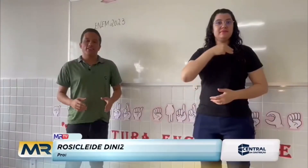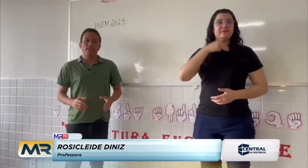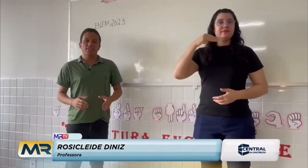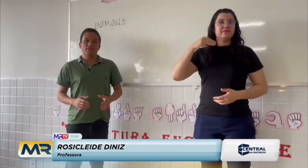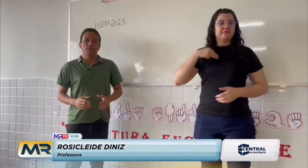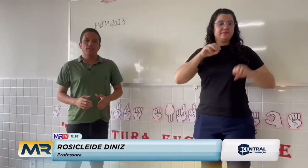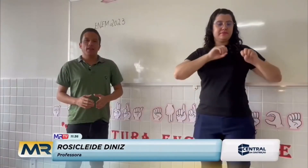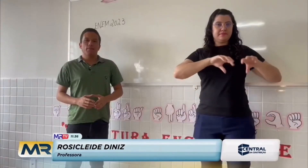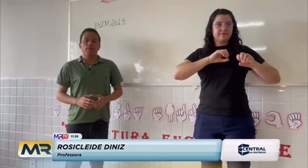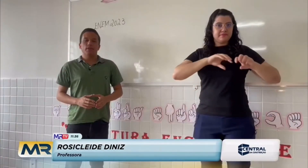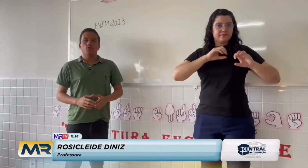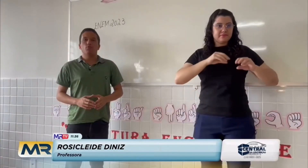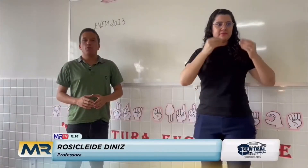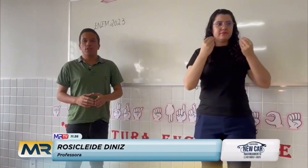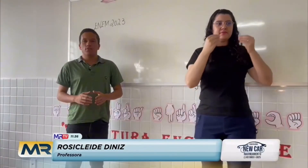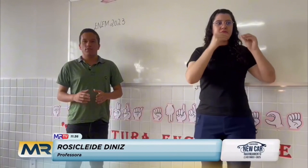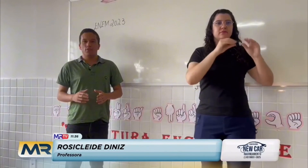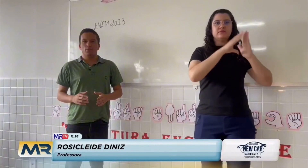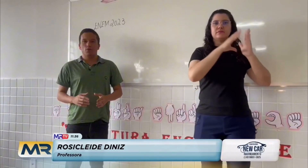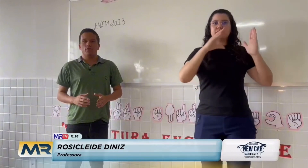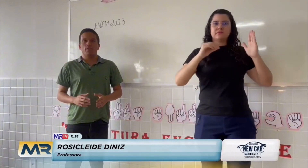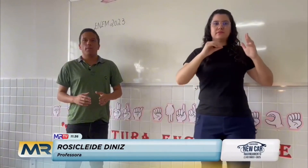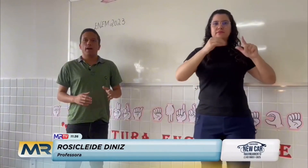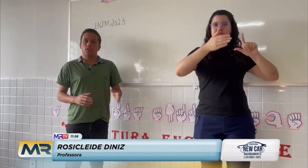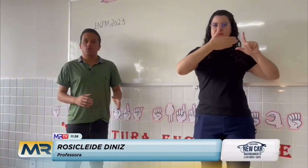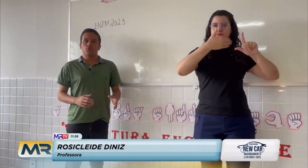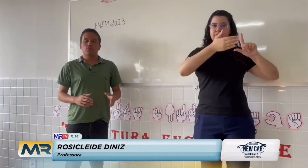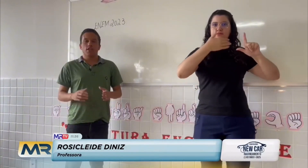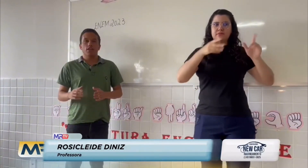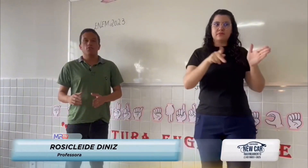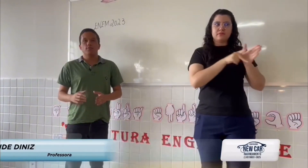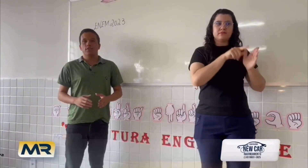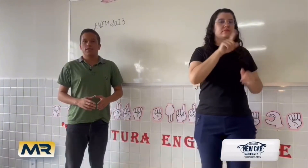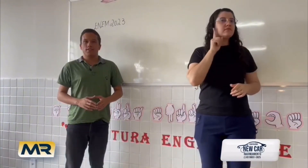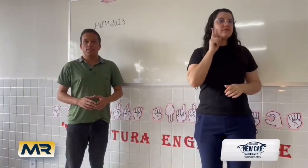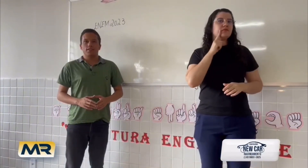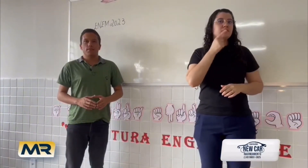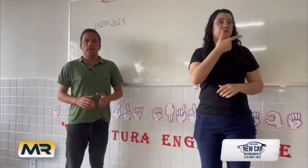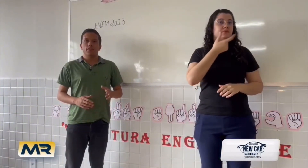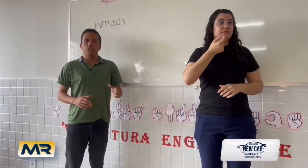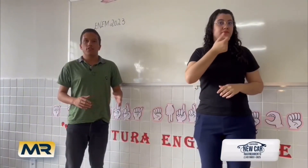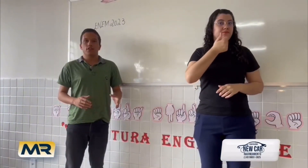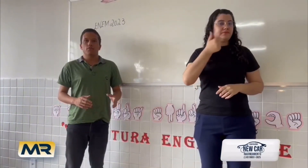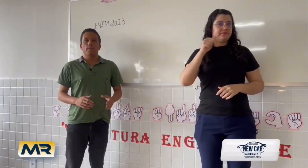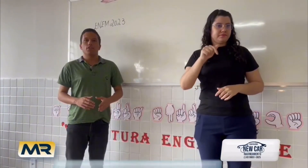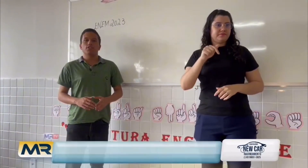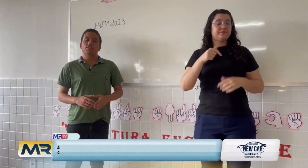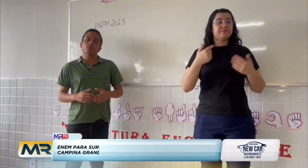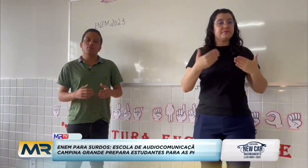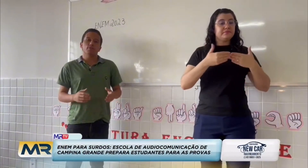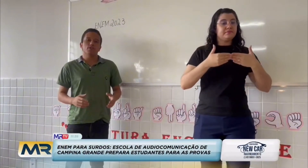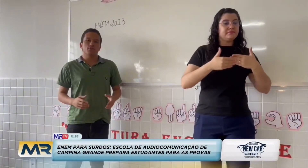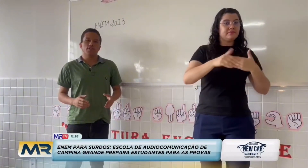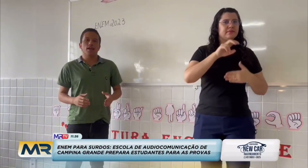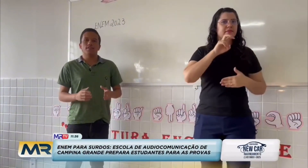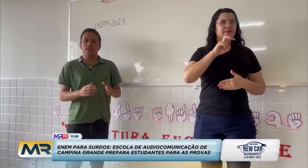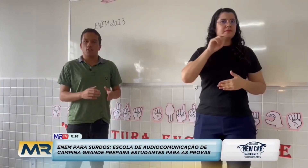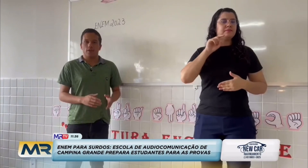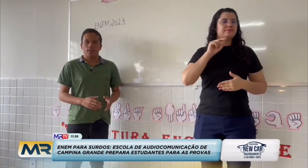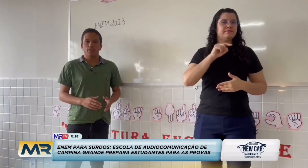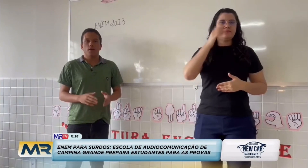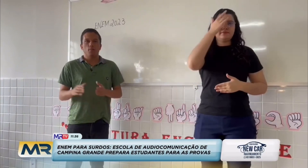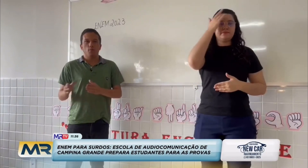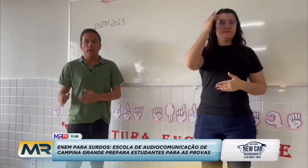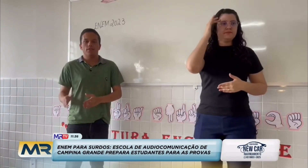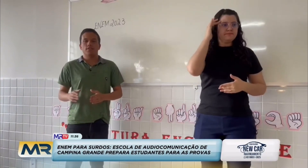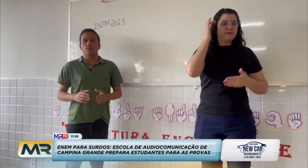O Ministério da Educação implementou um modelo de videoprova para surdos em 2017. E desde então, mais de 5 mil pessoas